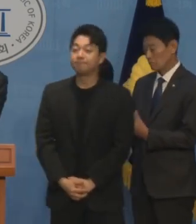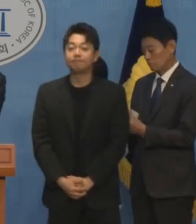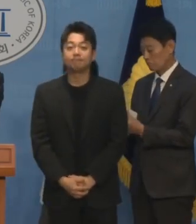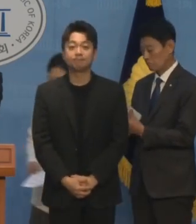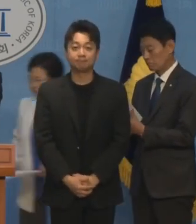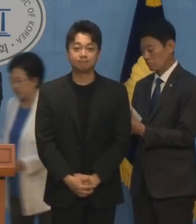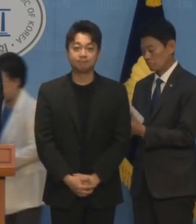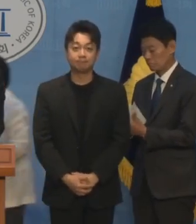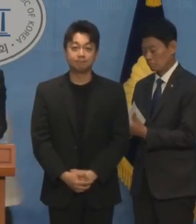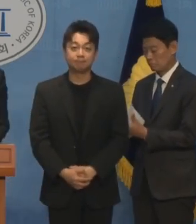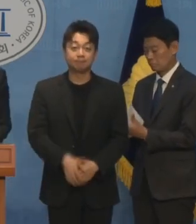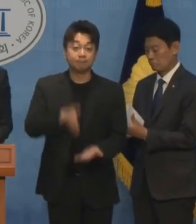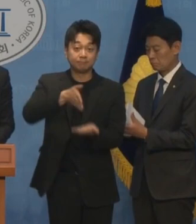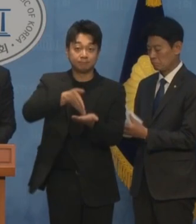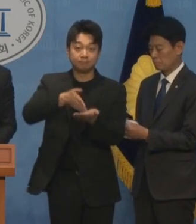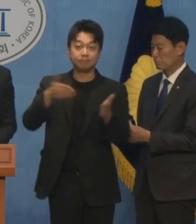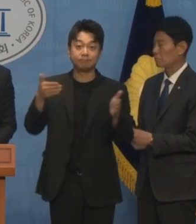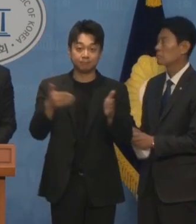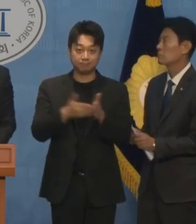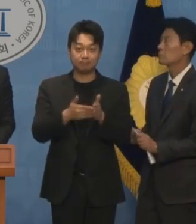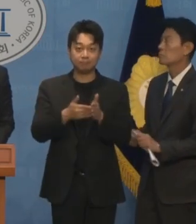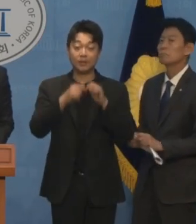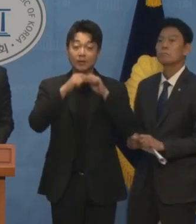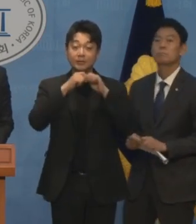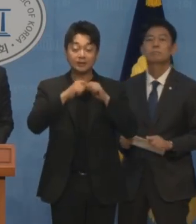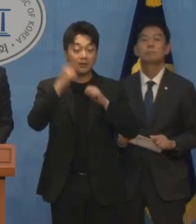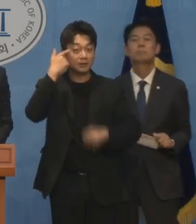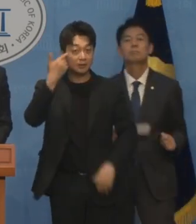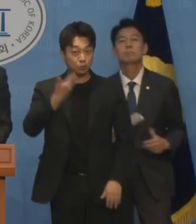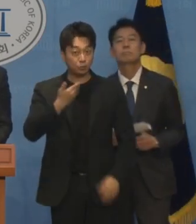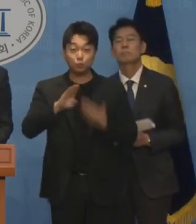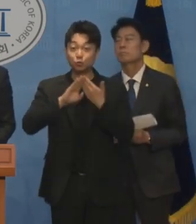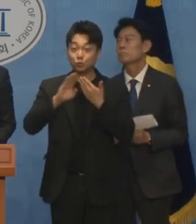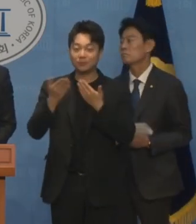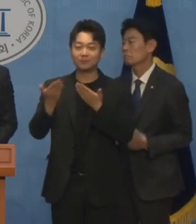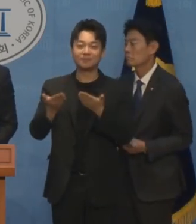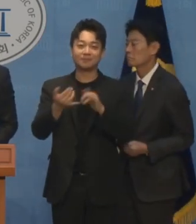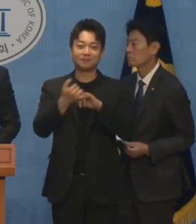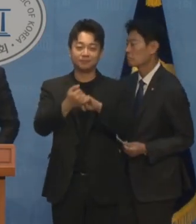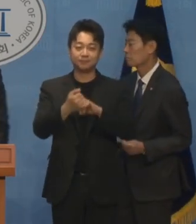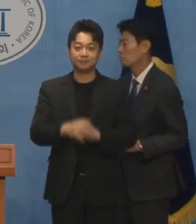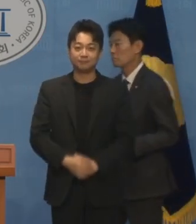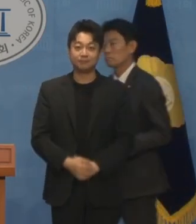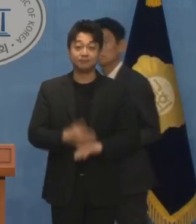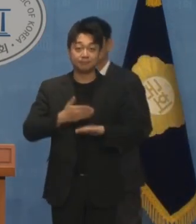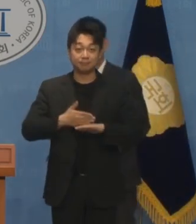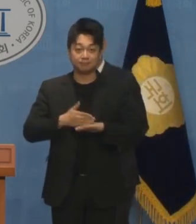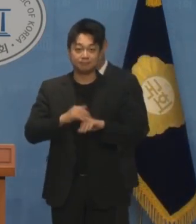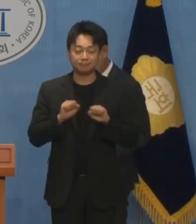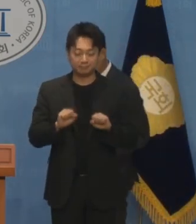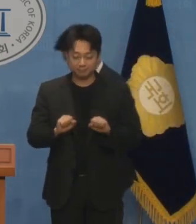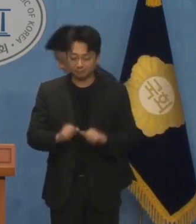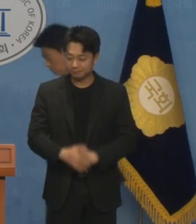네, 이상으로 기자회견을 마치고 자세한 질의응답은 밖에서 진행하도록 하겠습니다. 고맙습니다.